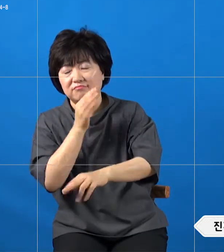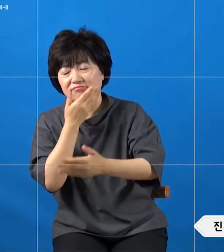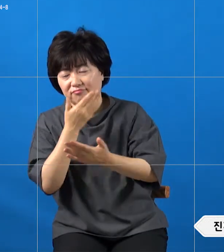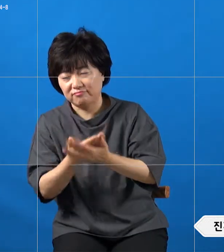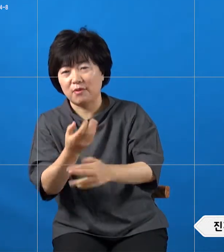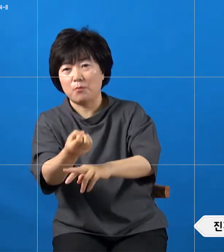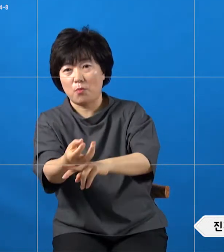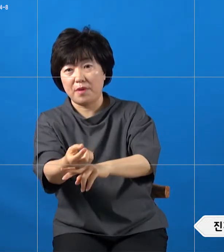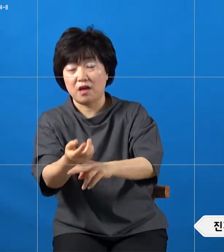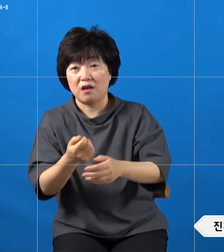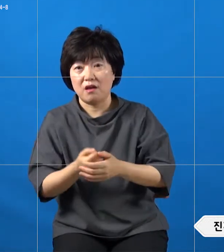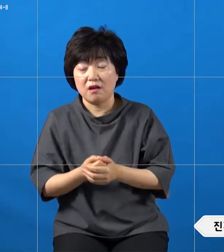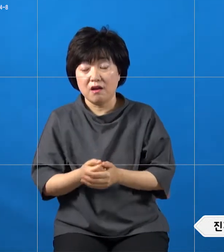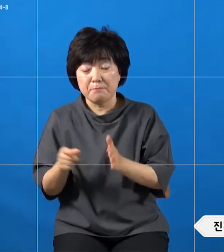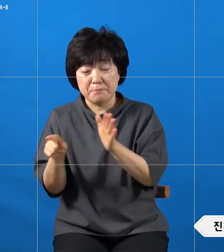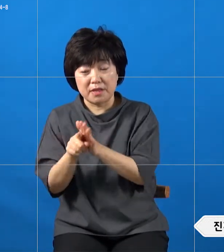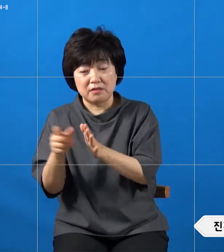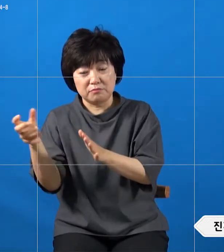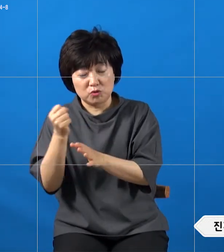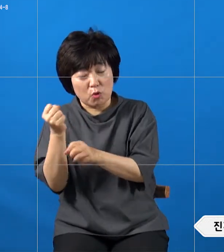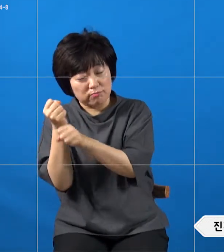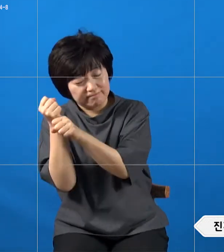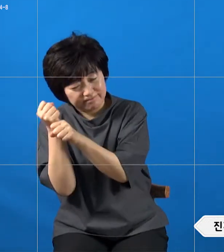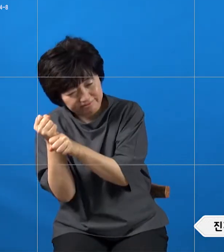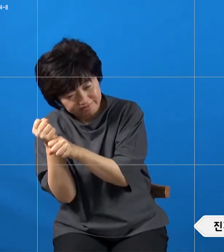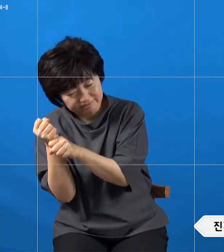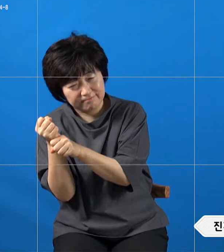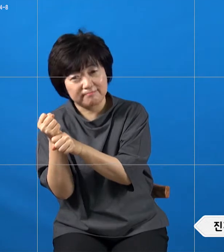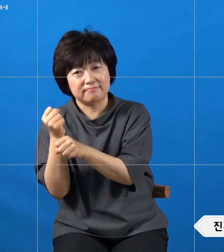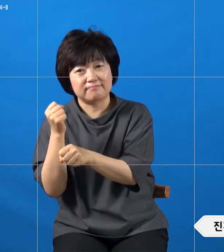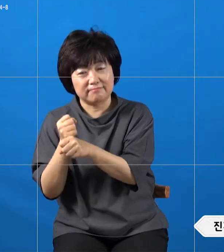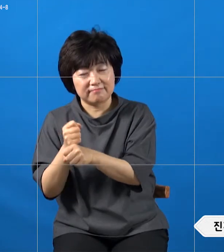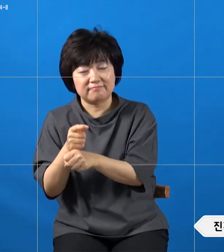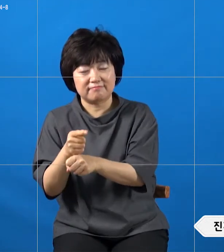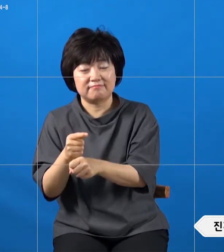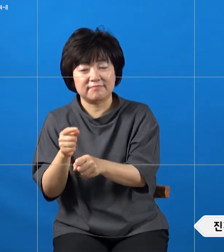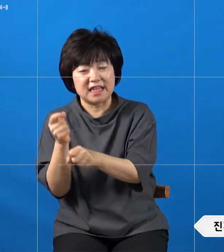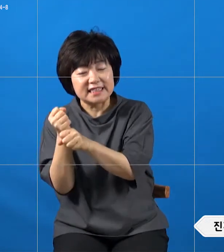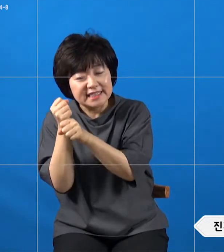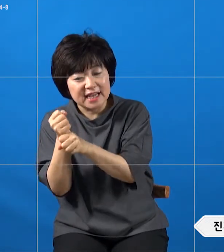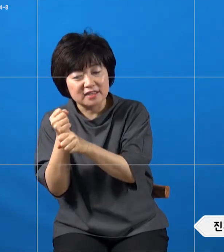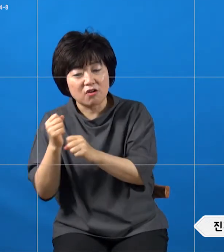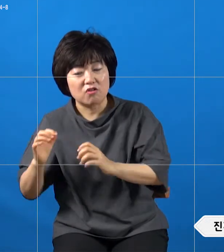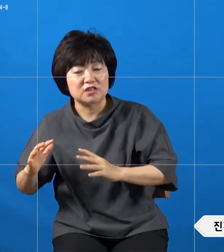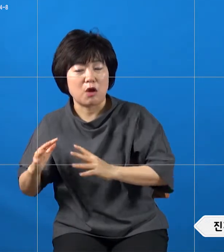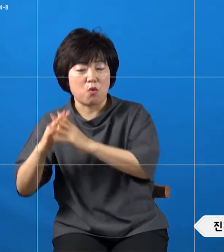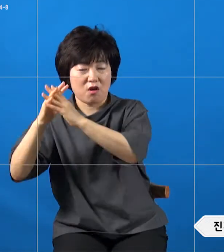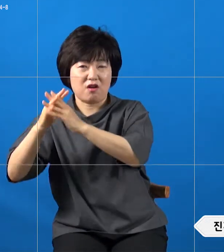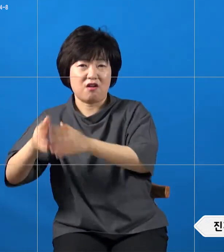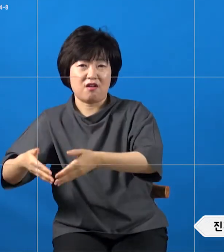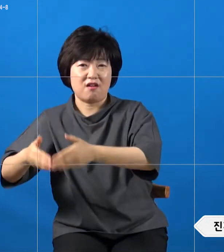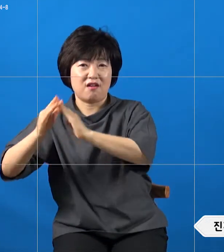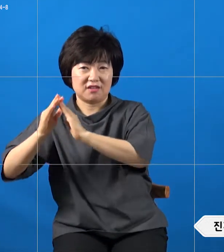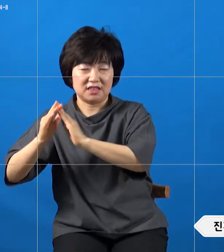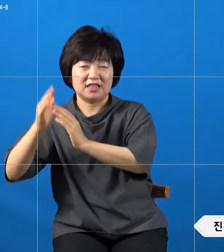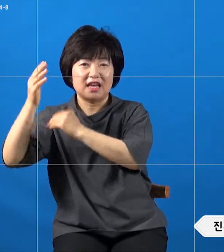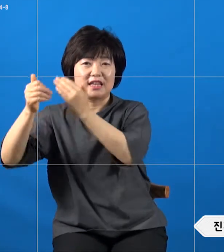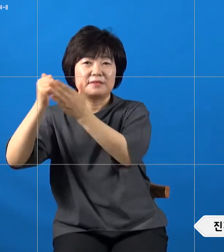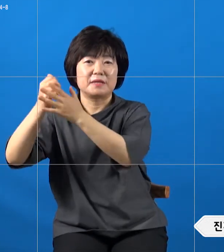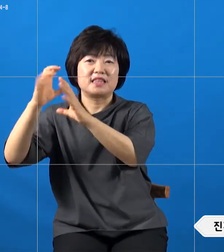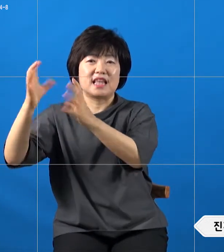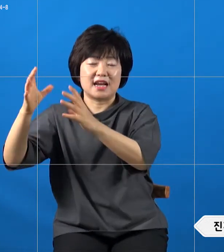정말 믿음으로 그 모퉁이 돌을 의지하는 자, 세워지는 하나님의 나라의 모습을